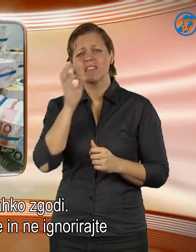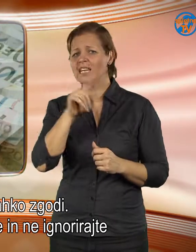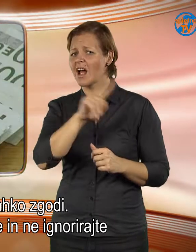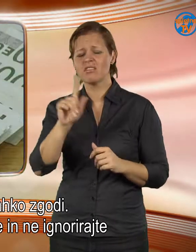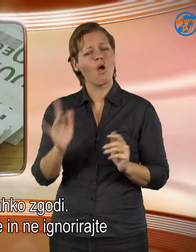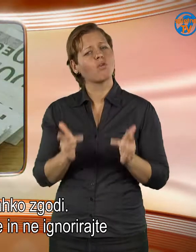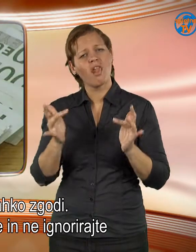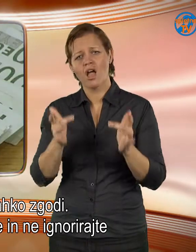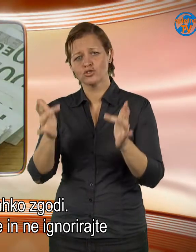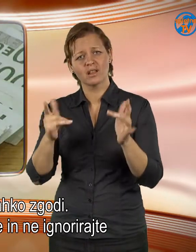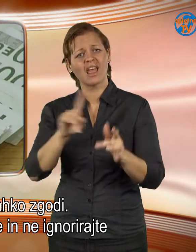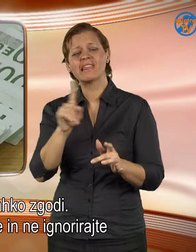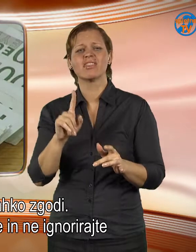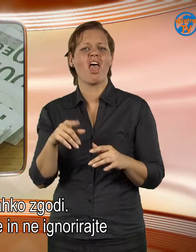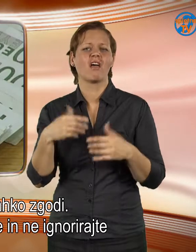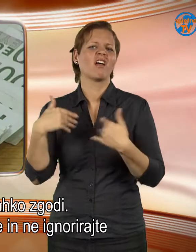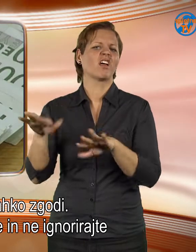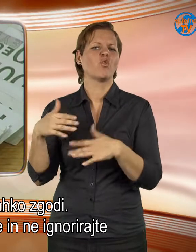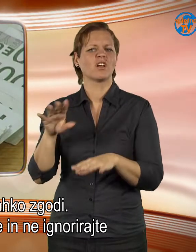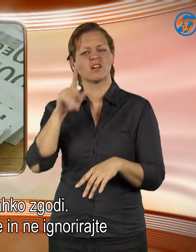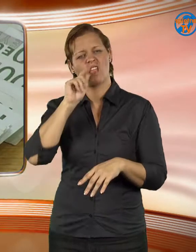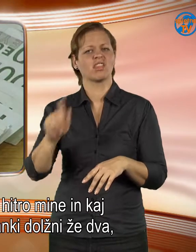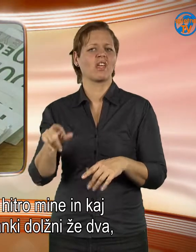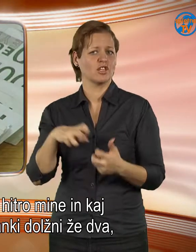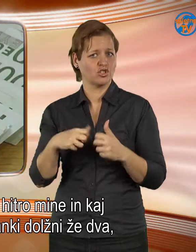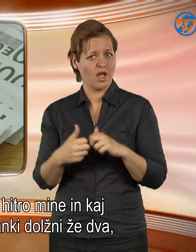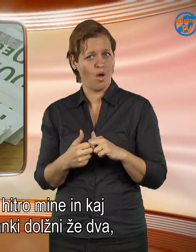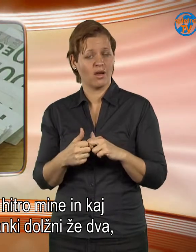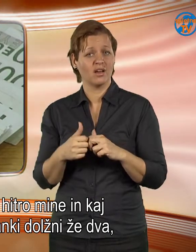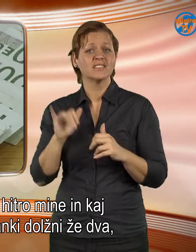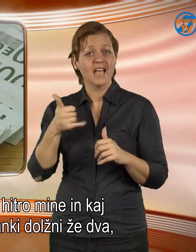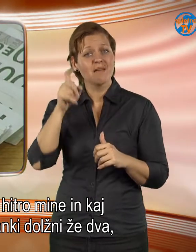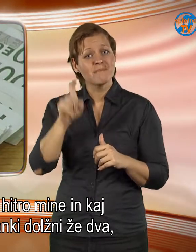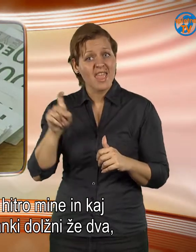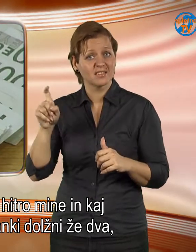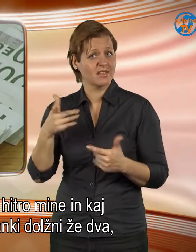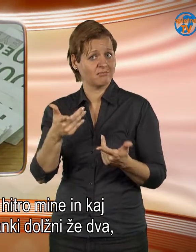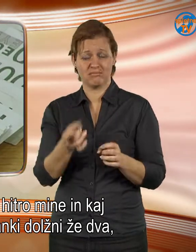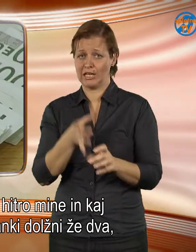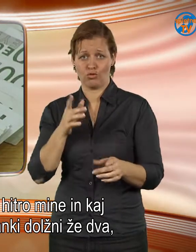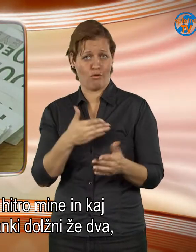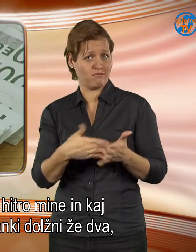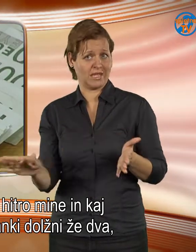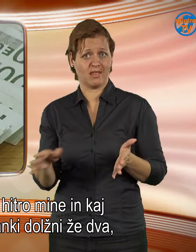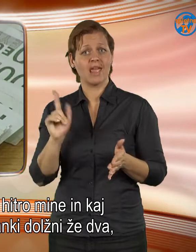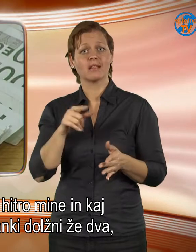Nikdar ne odlašajte in ne ignorirajte težav, saj mesec hitro mine in kaj kmalu ste lahko banki dolžni